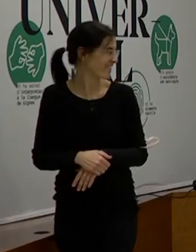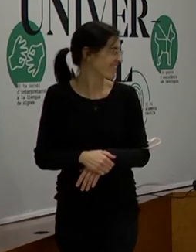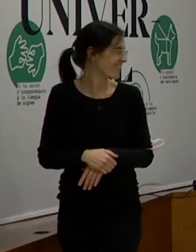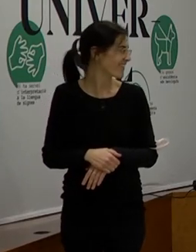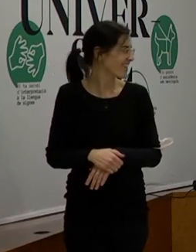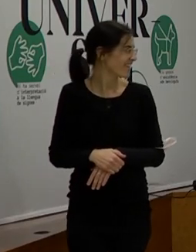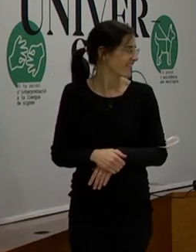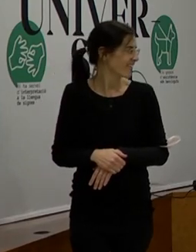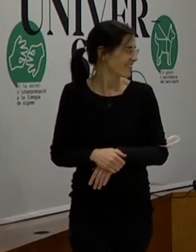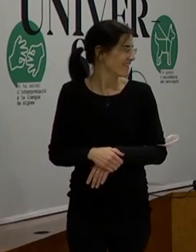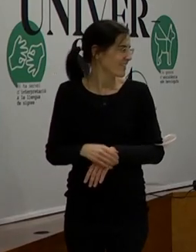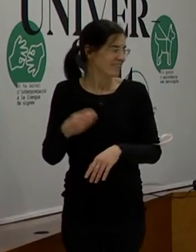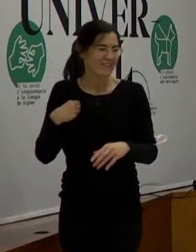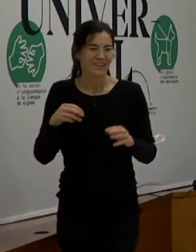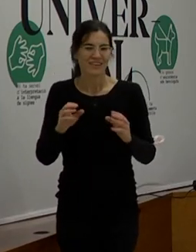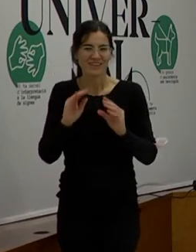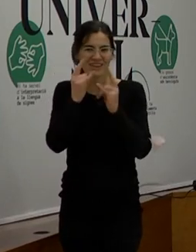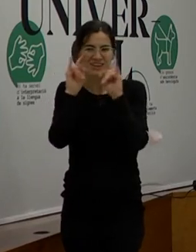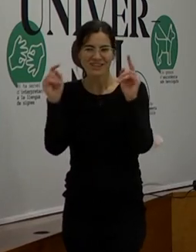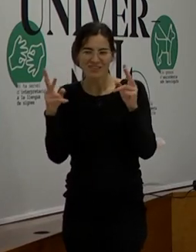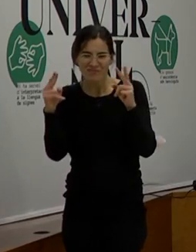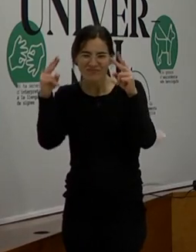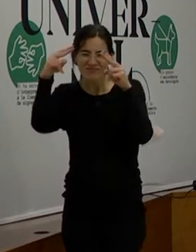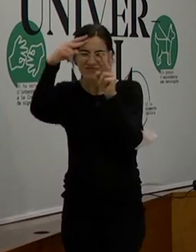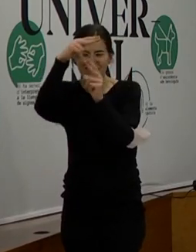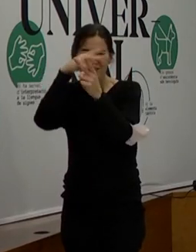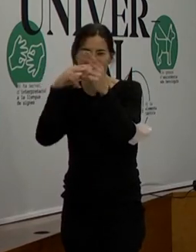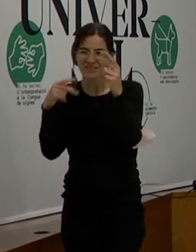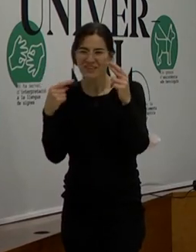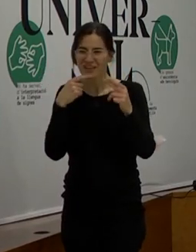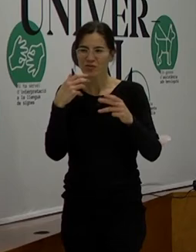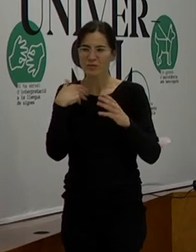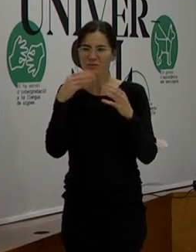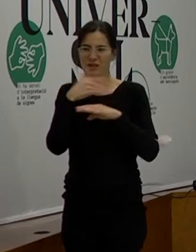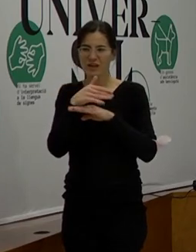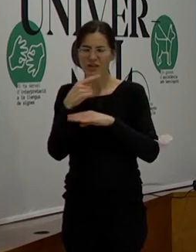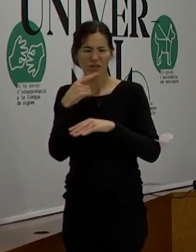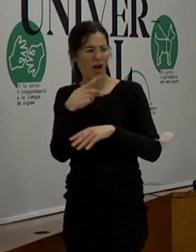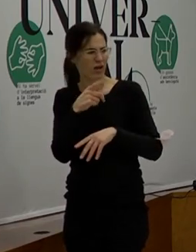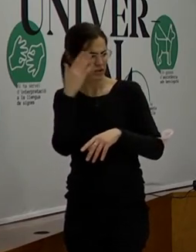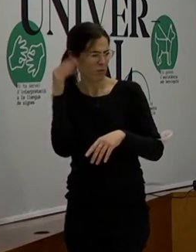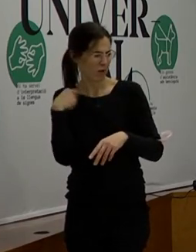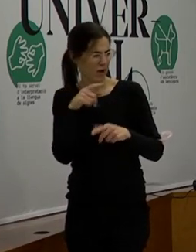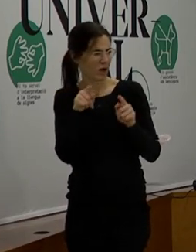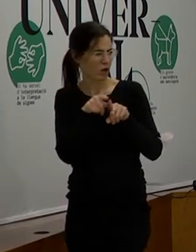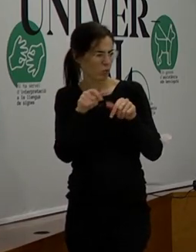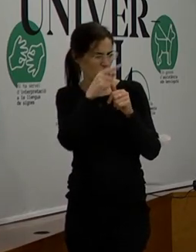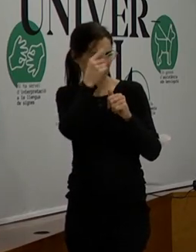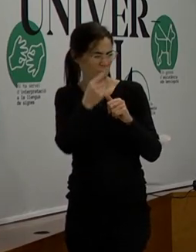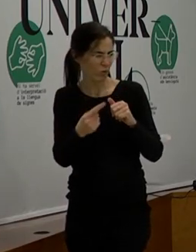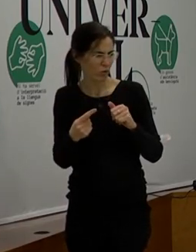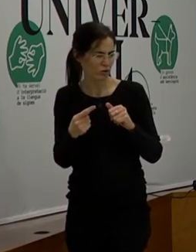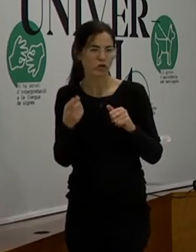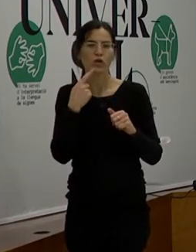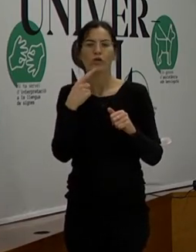Van retallant els setos i tu vas pel carrer i dius, i aquest poble? Ah, perquè ha fet com uns dibuixos i unes coses, no dic